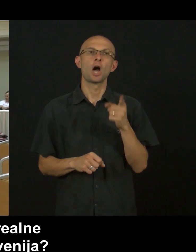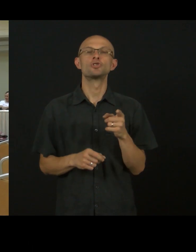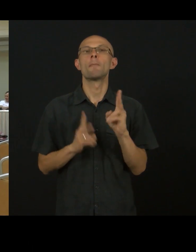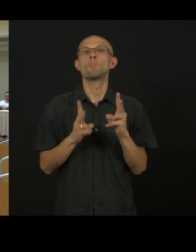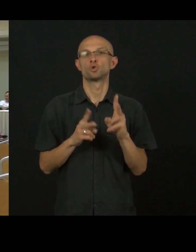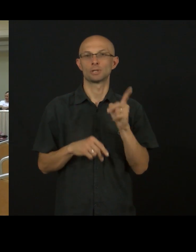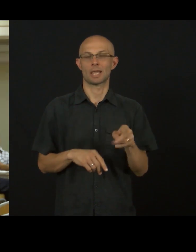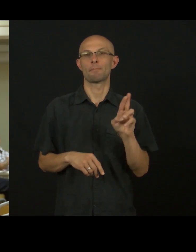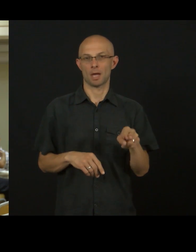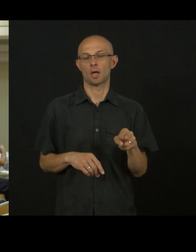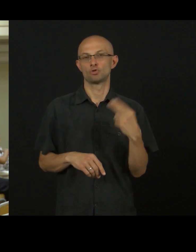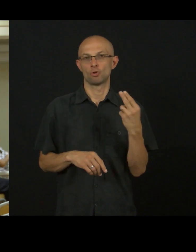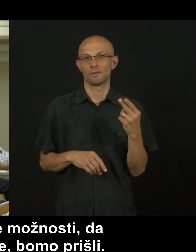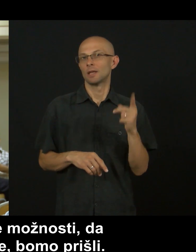Slovenija?